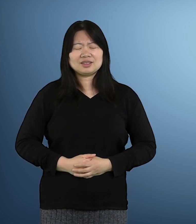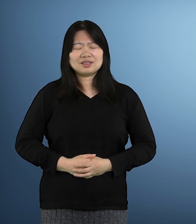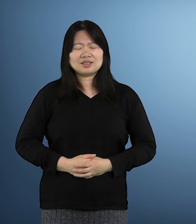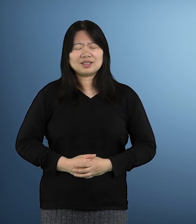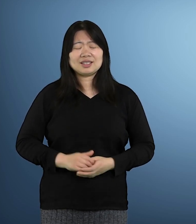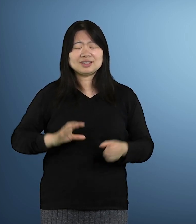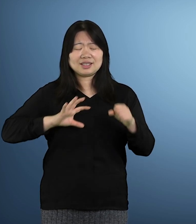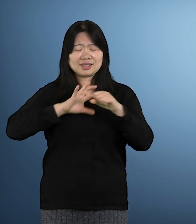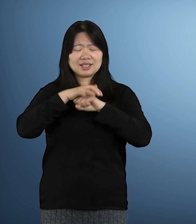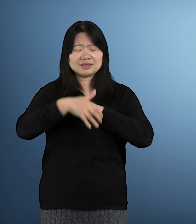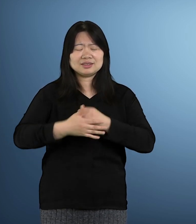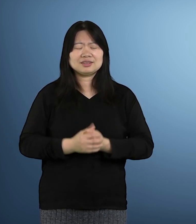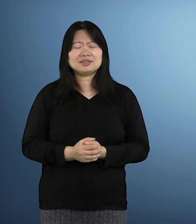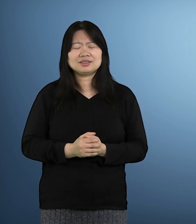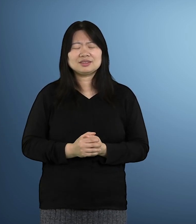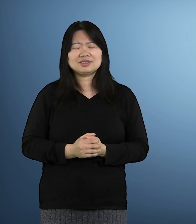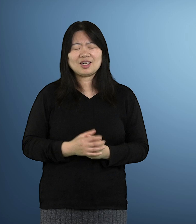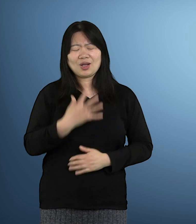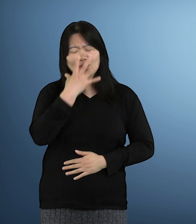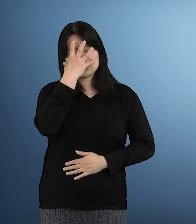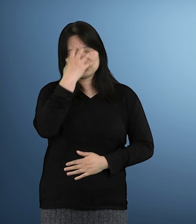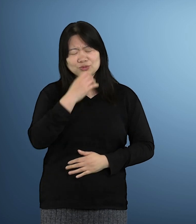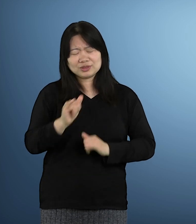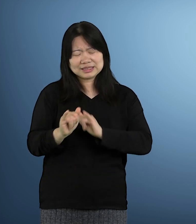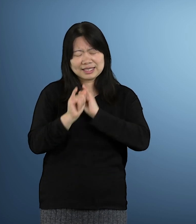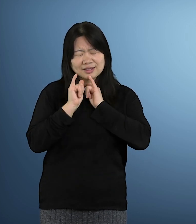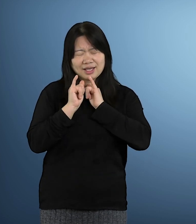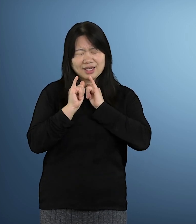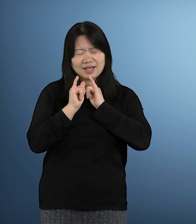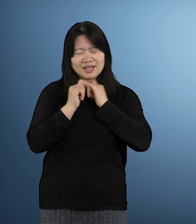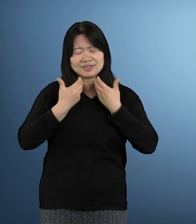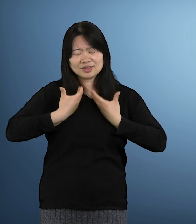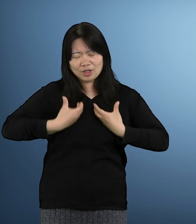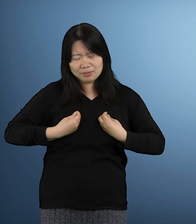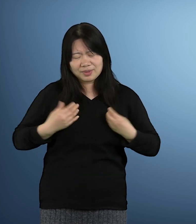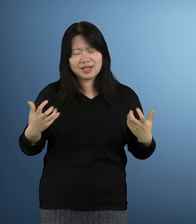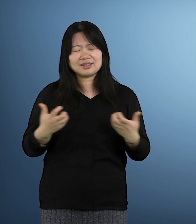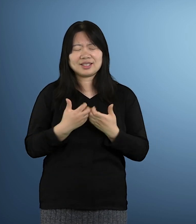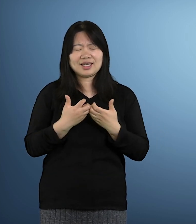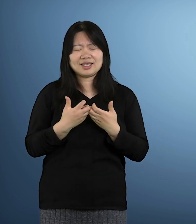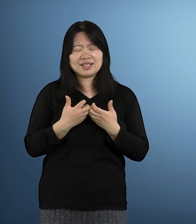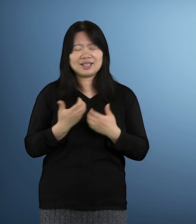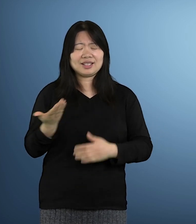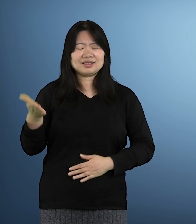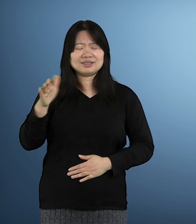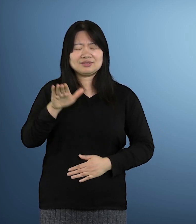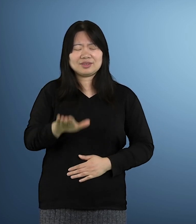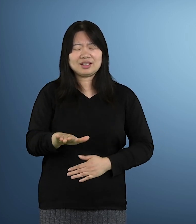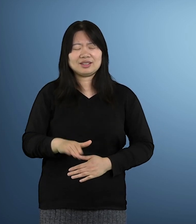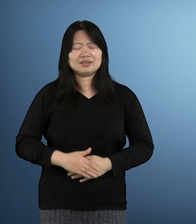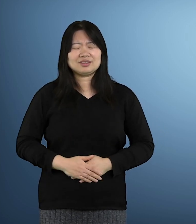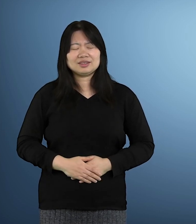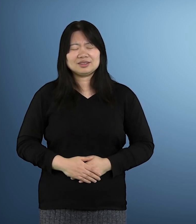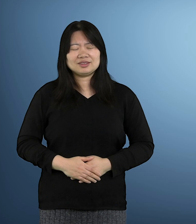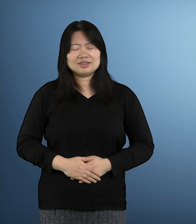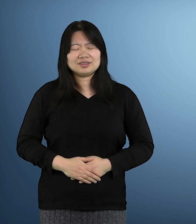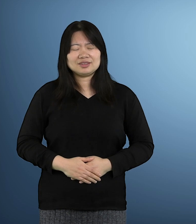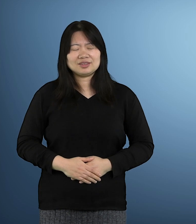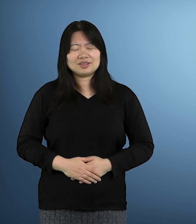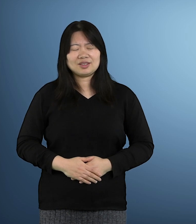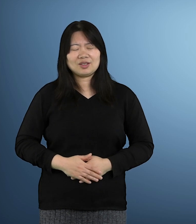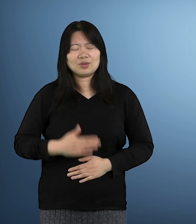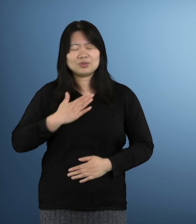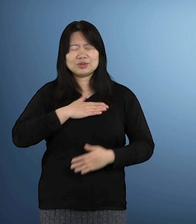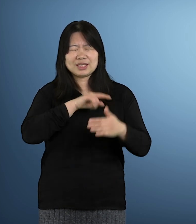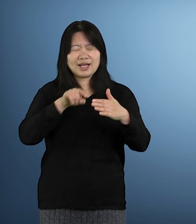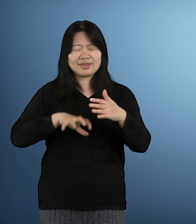온통 세상은 우울과 자살과 절망으로 가득 메워져 있지만 여전히 오늘도